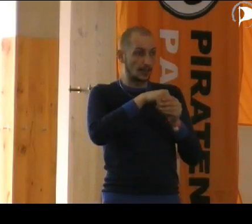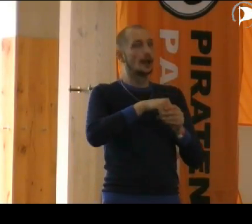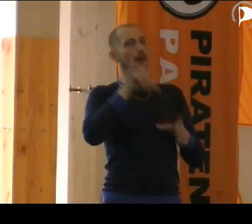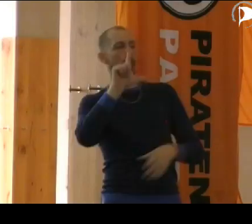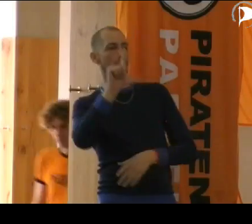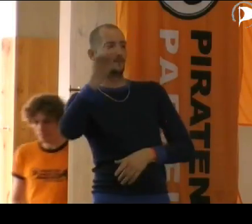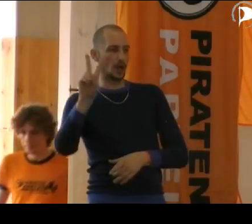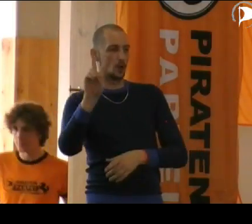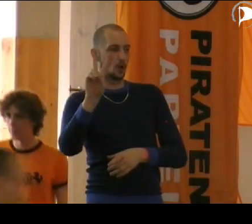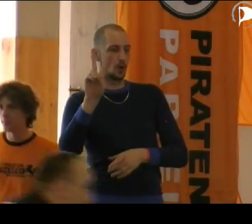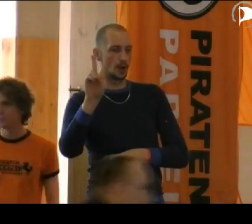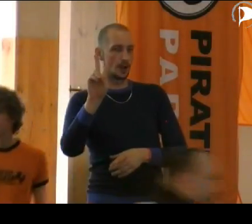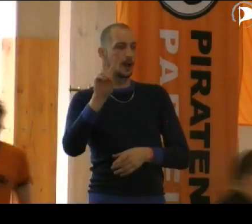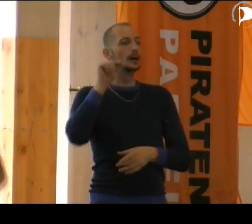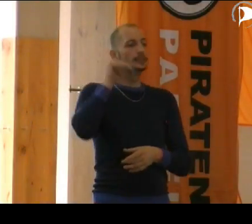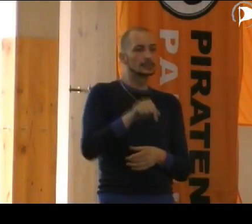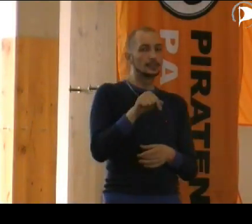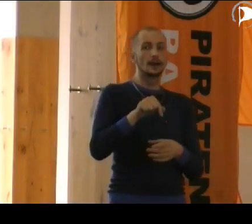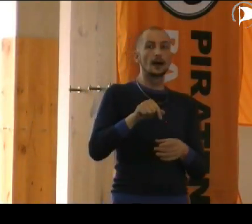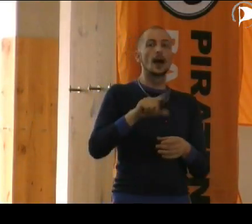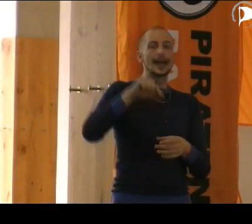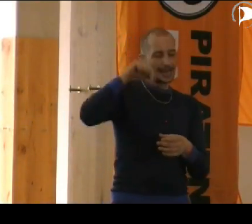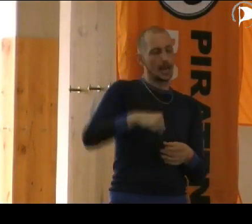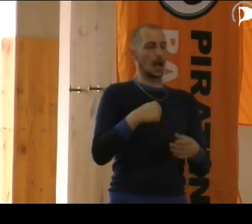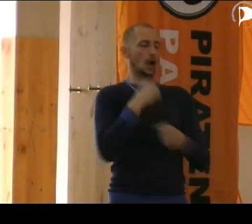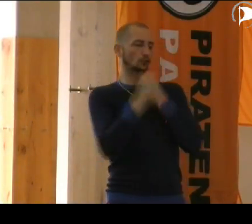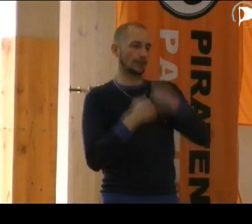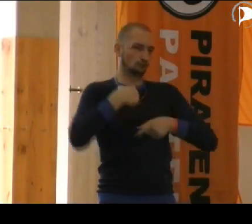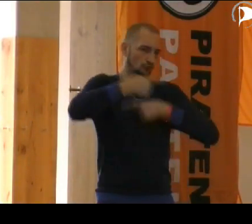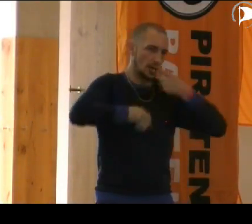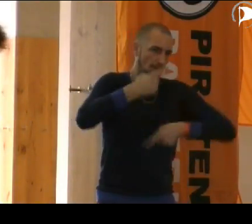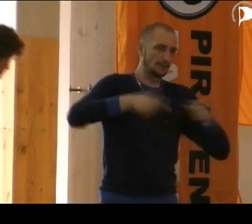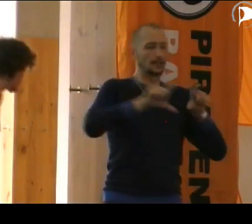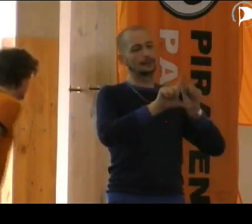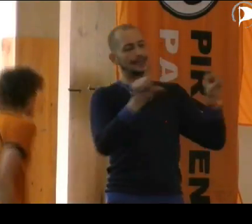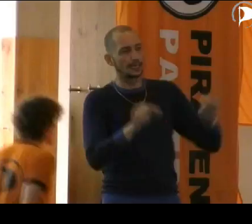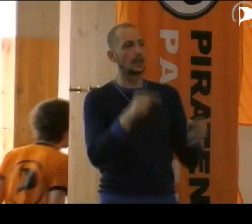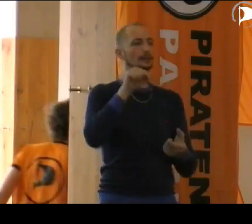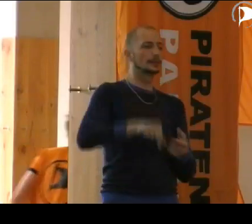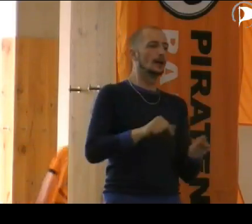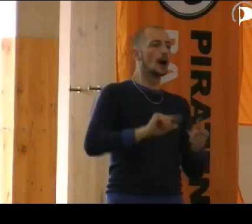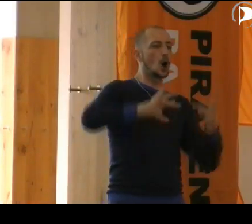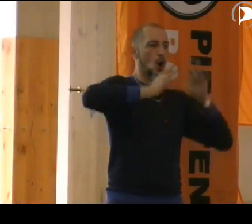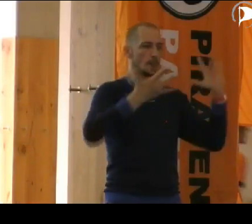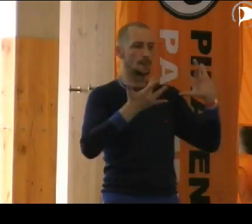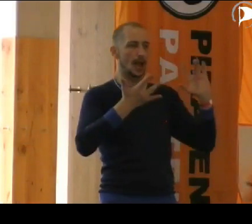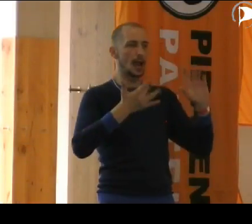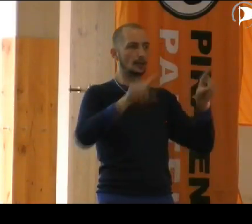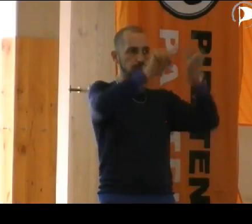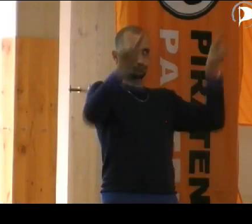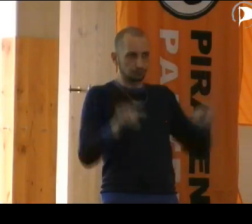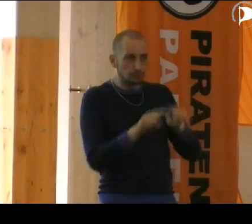eingeben mittlerweile aber visiert wir den pc streamen und online formularen und beim empfänger landen